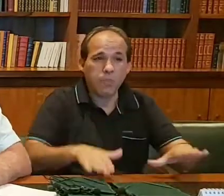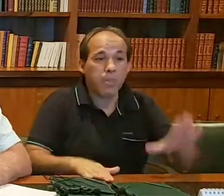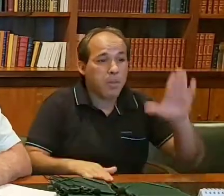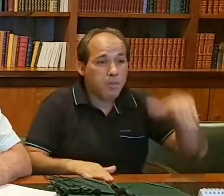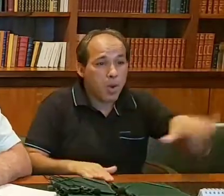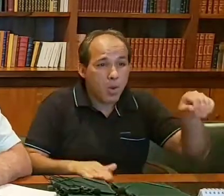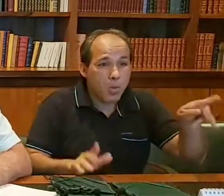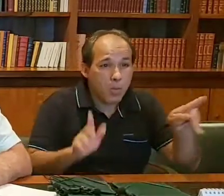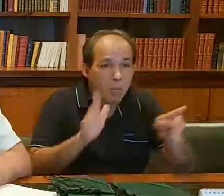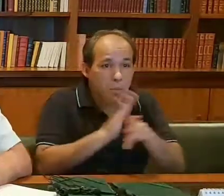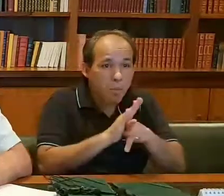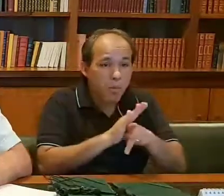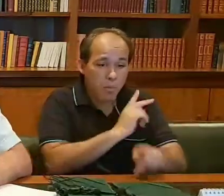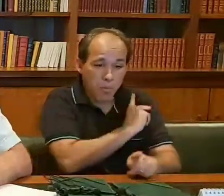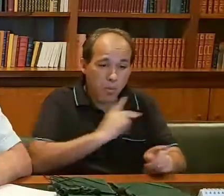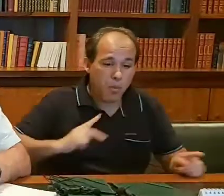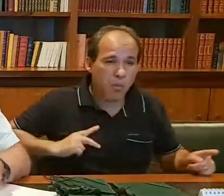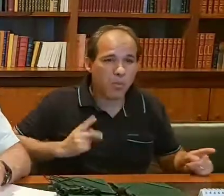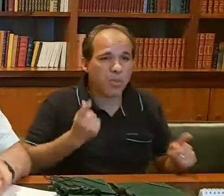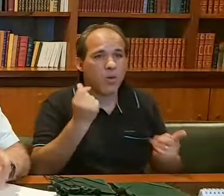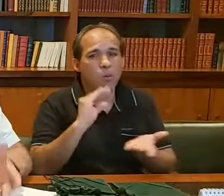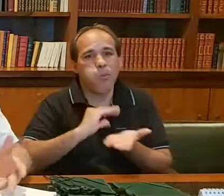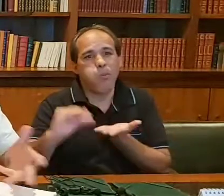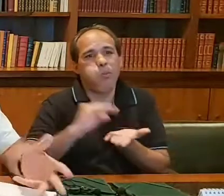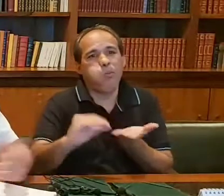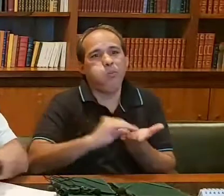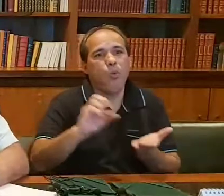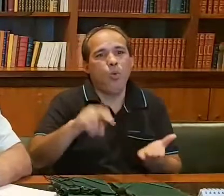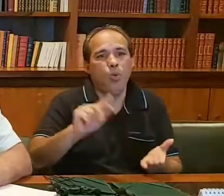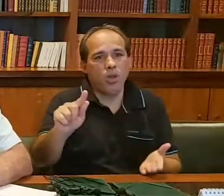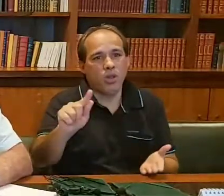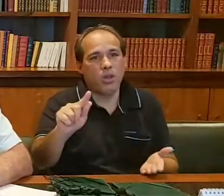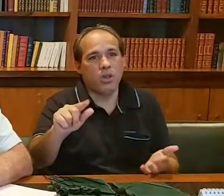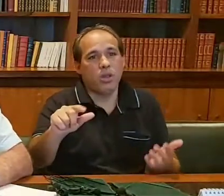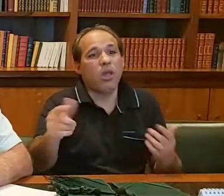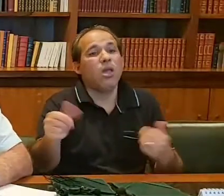financiava o MST. A arma de fogo também.